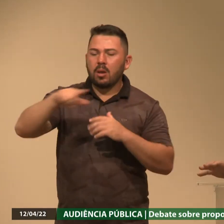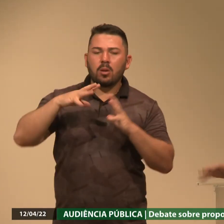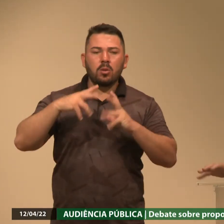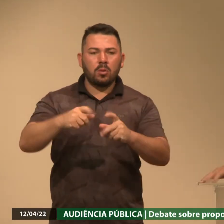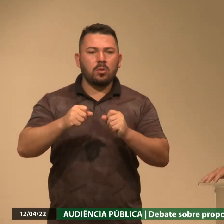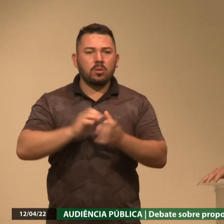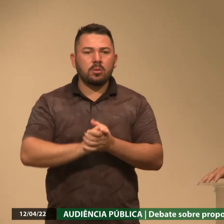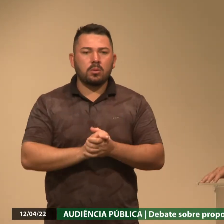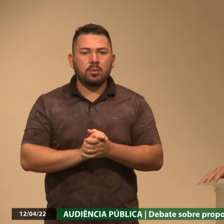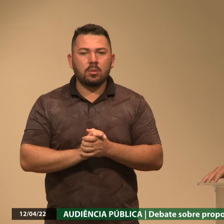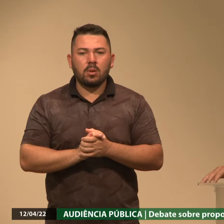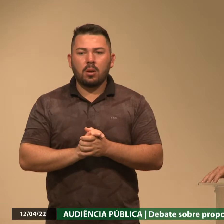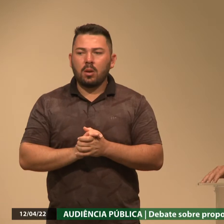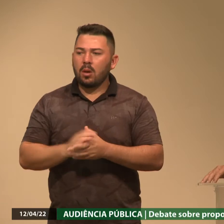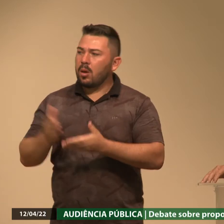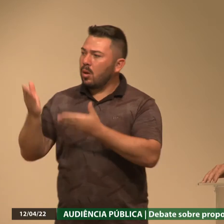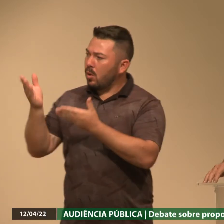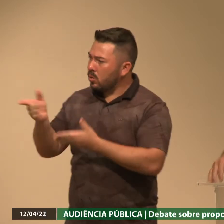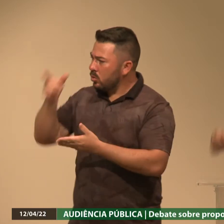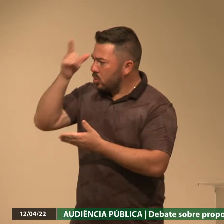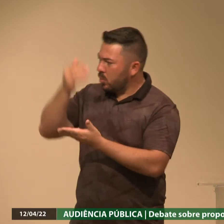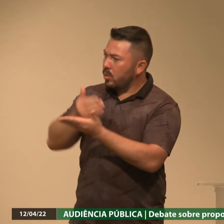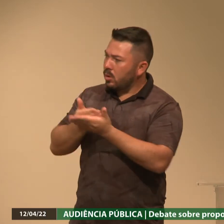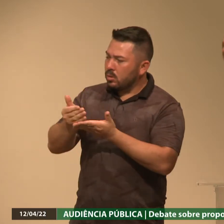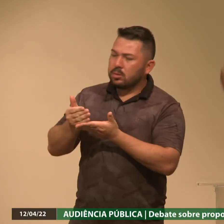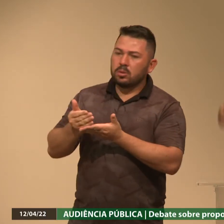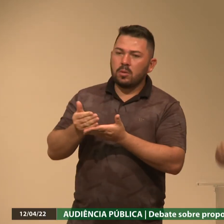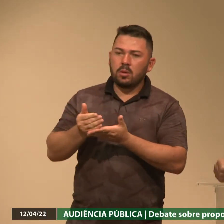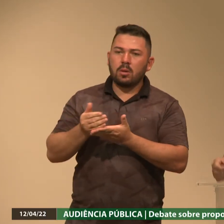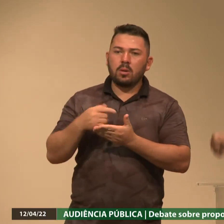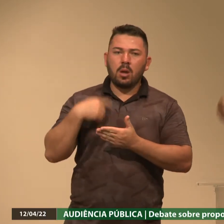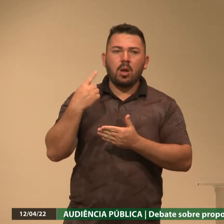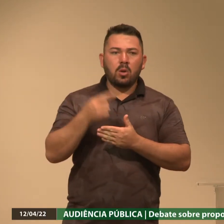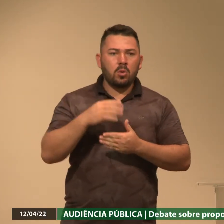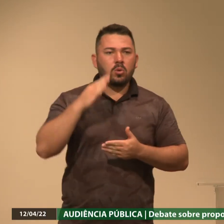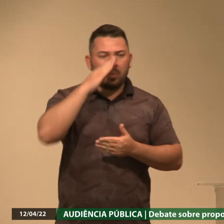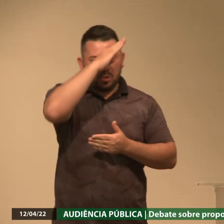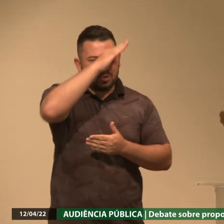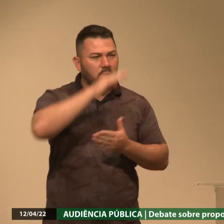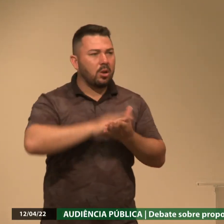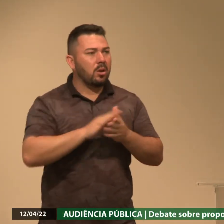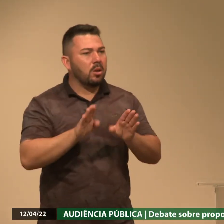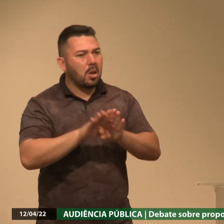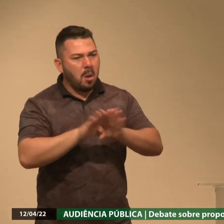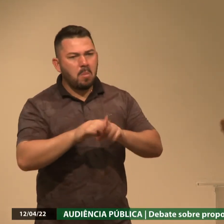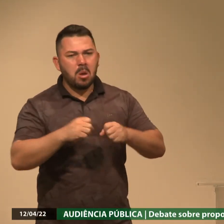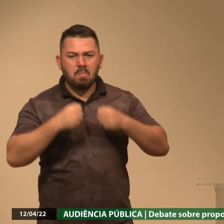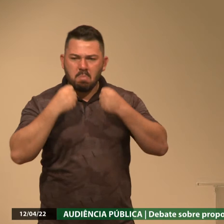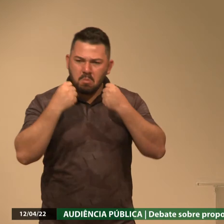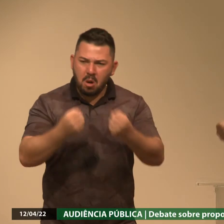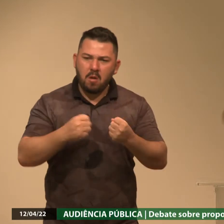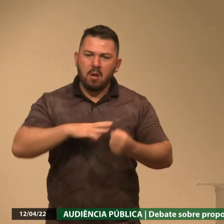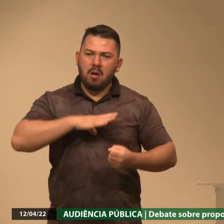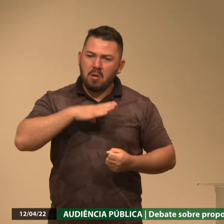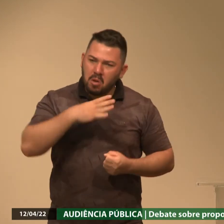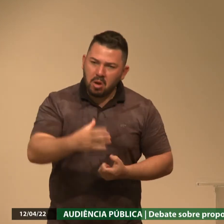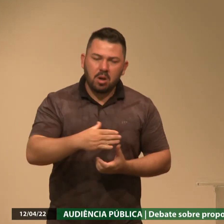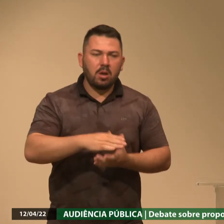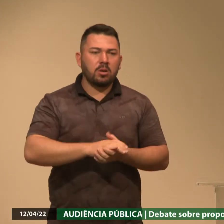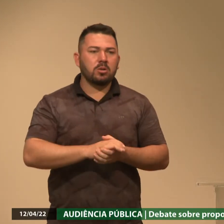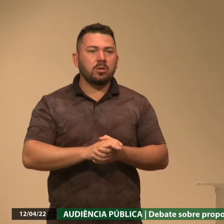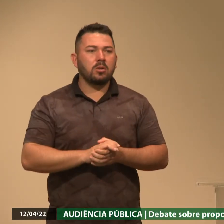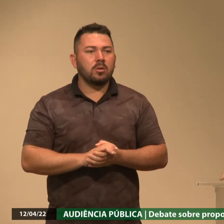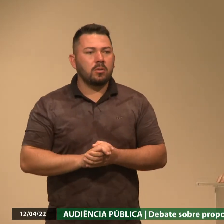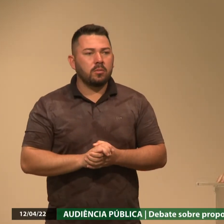os senhores pessoalmente pela iniciativa e ao nosso Presidente da República foi homem que deu força longe todos e curadas de